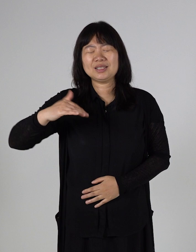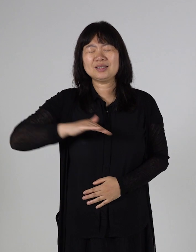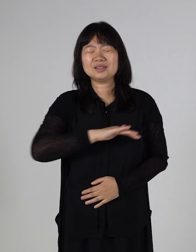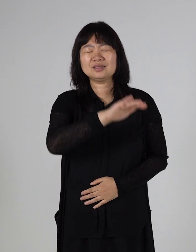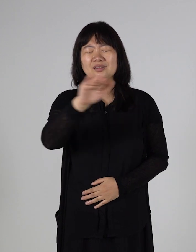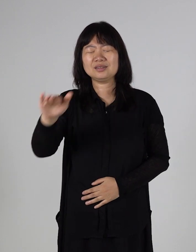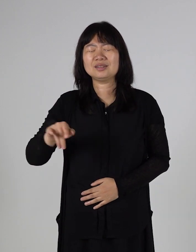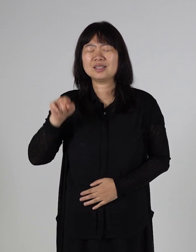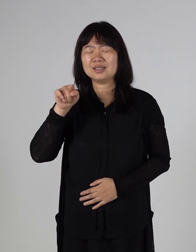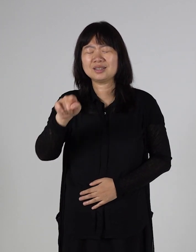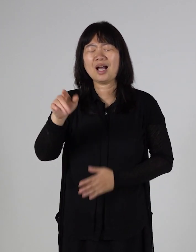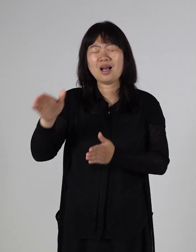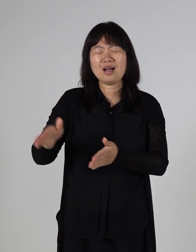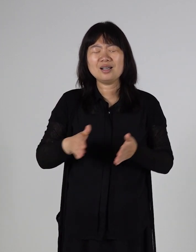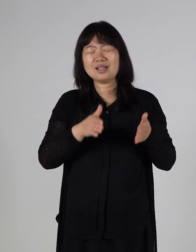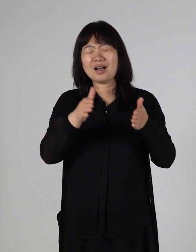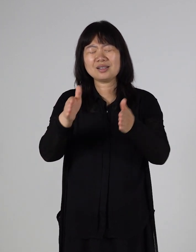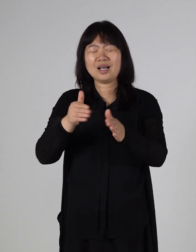우린 그 길